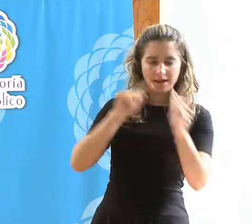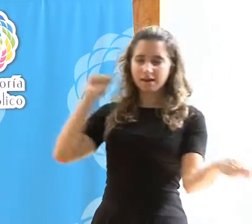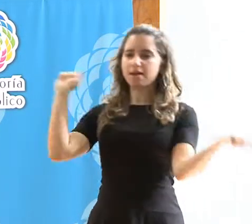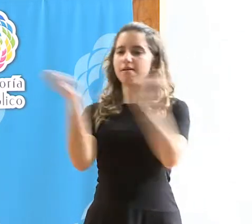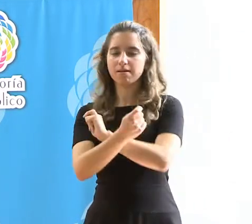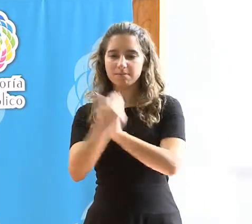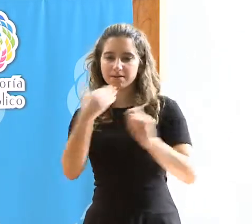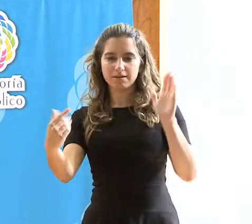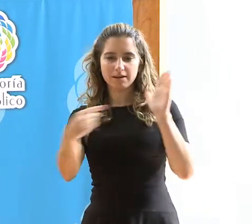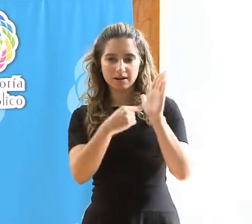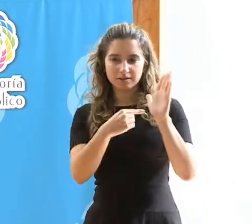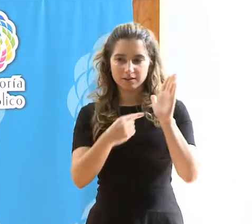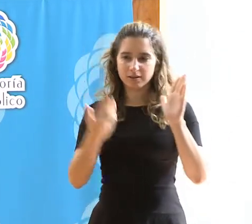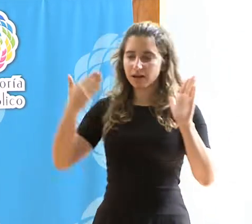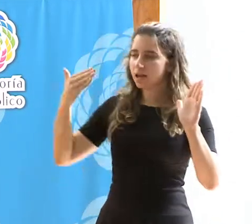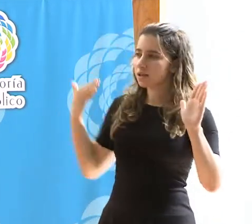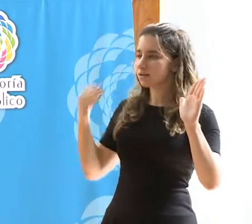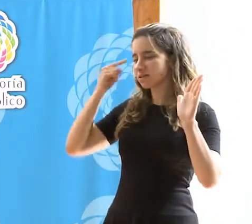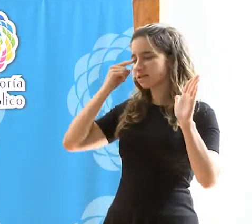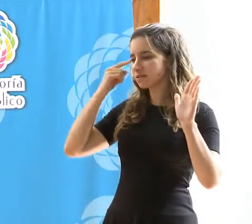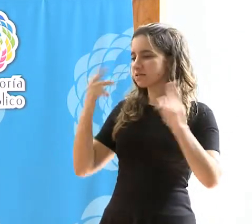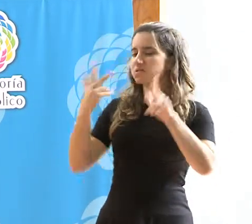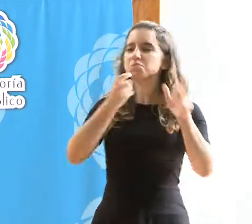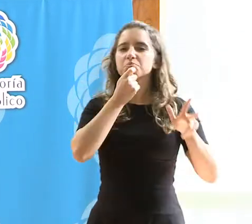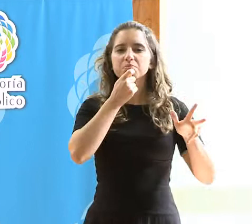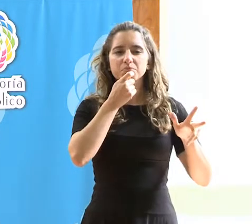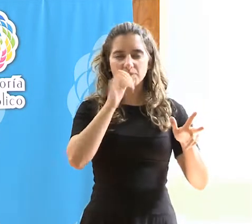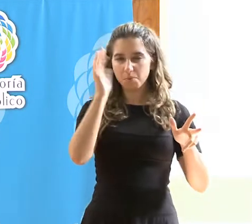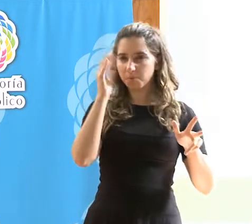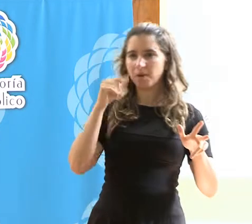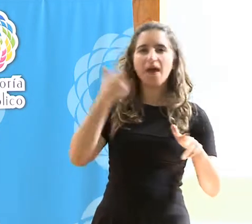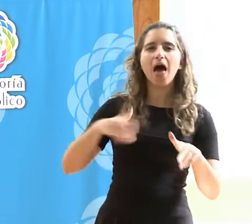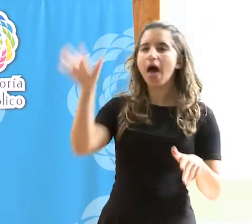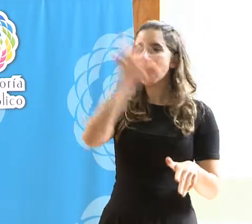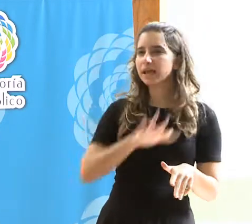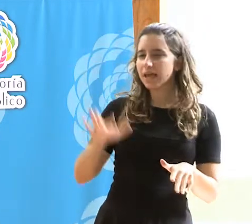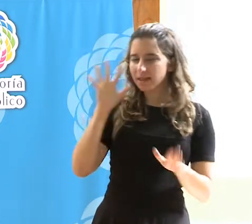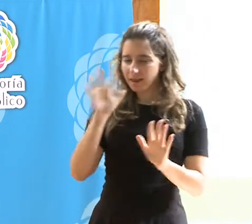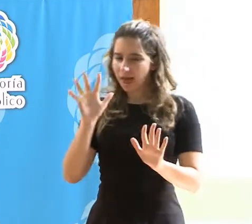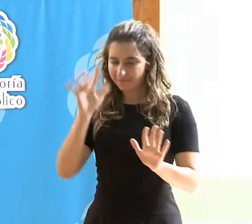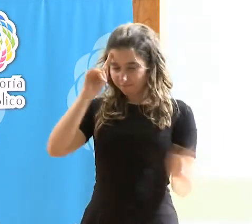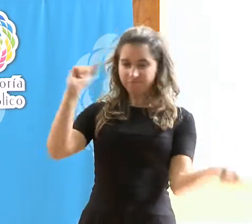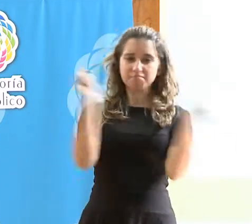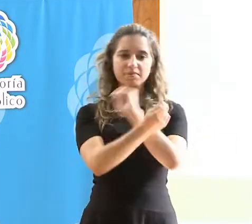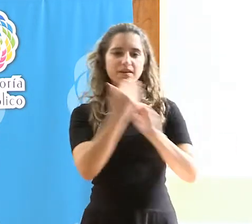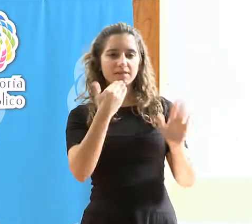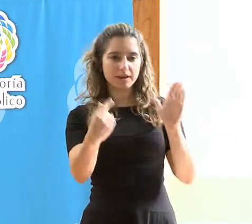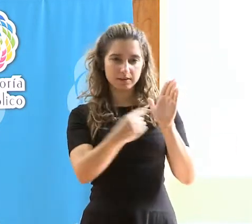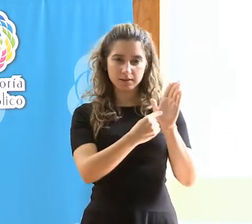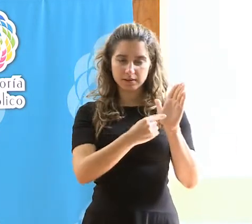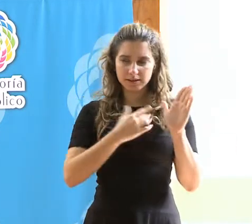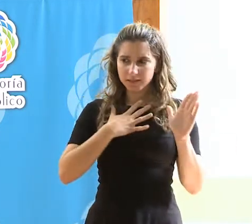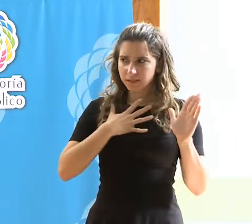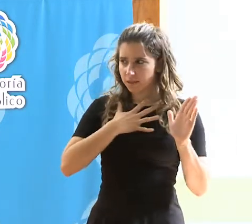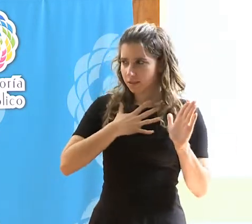el falso y blanqueado espejo donde nos mirábamos los argentinos. Y eso